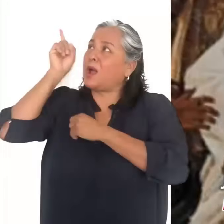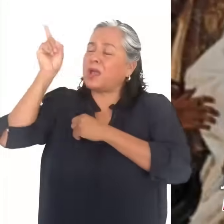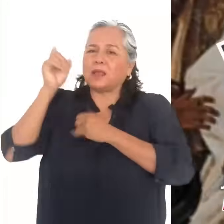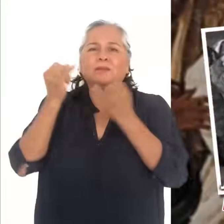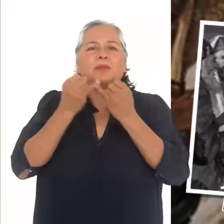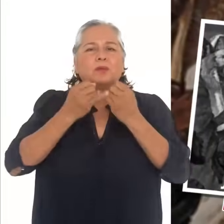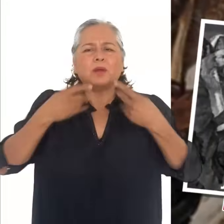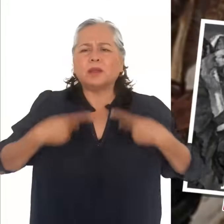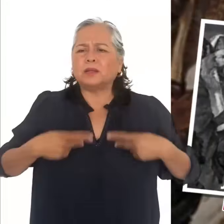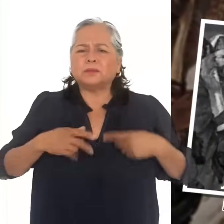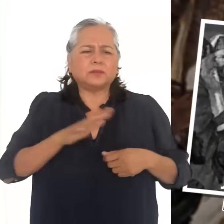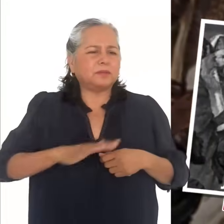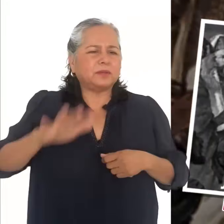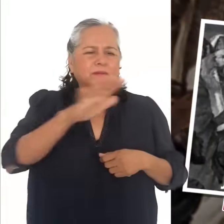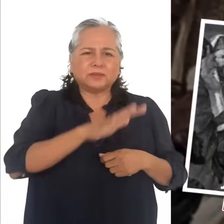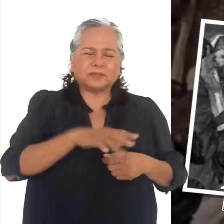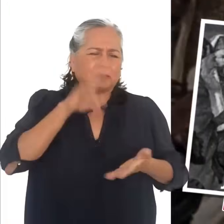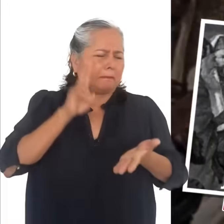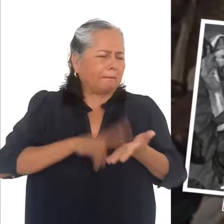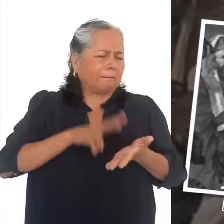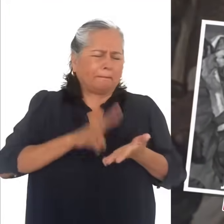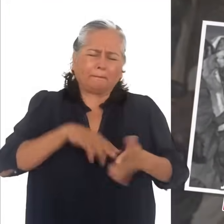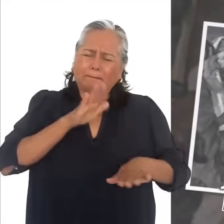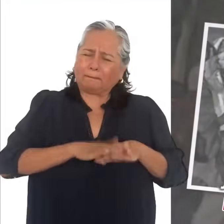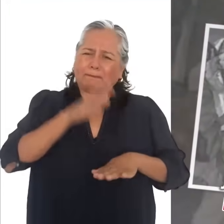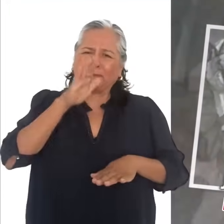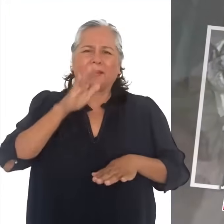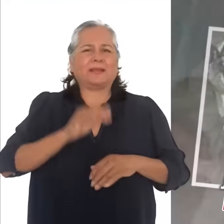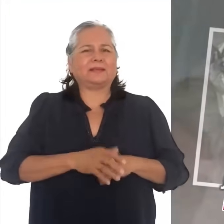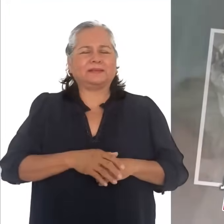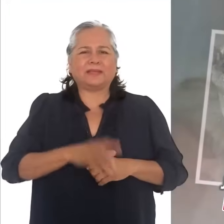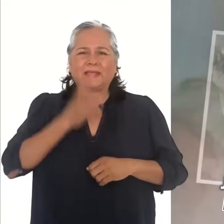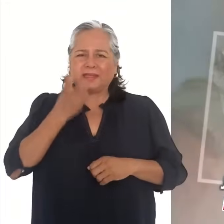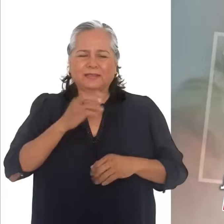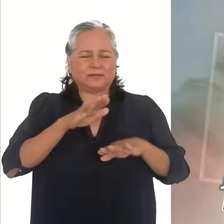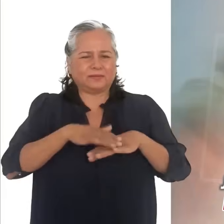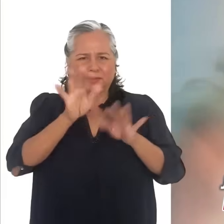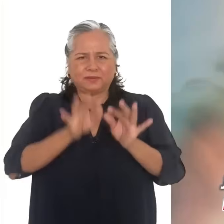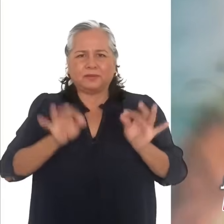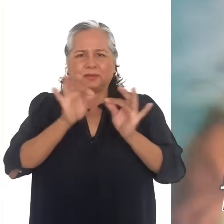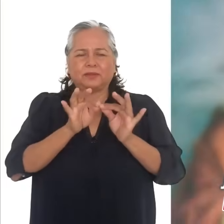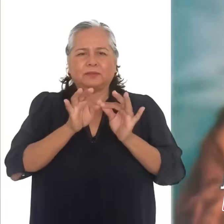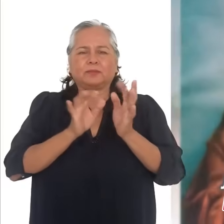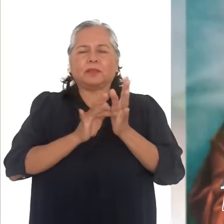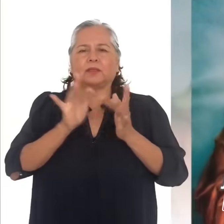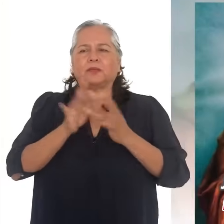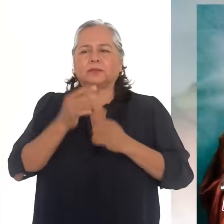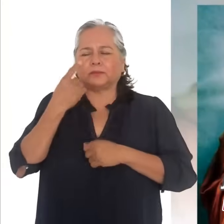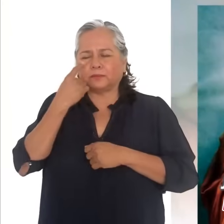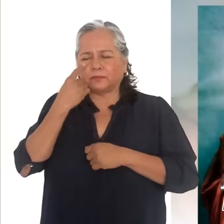prójimo como a uno mismo, vale más que todos los holocaustos y sacrificios. Jesús,